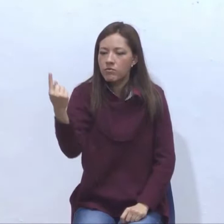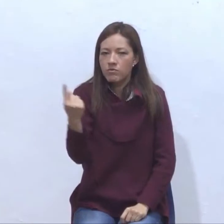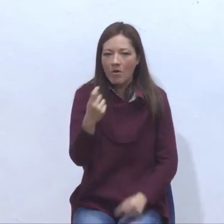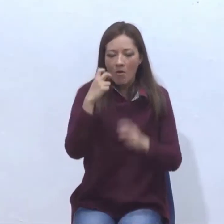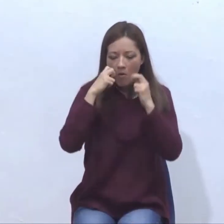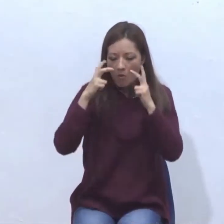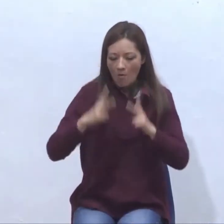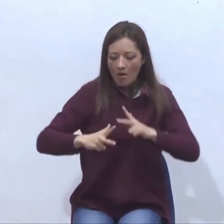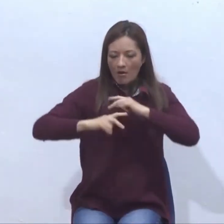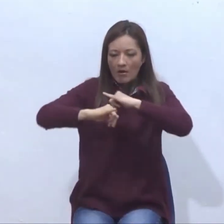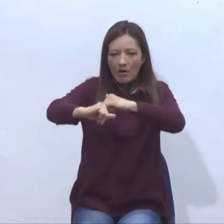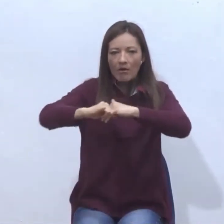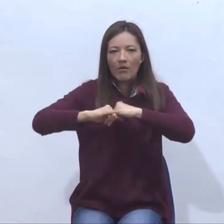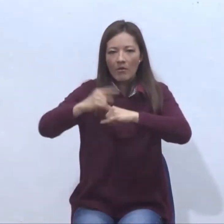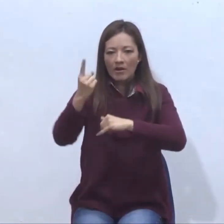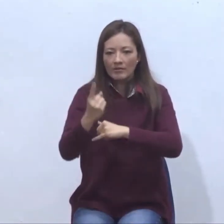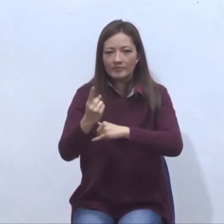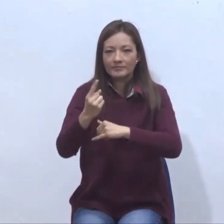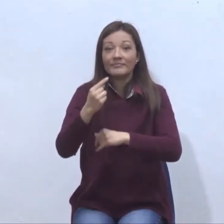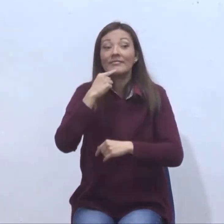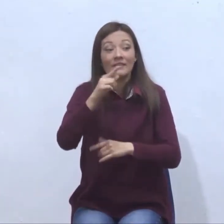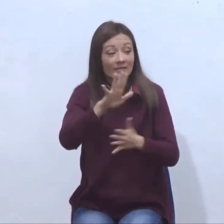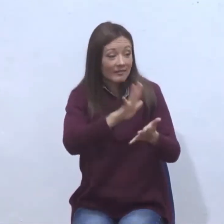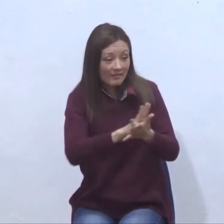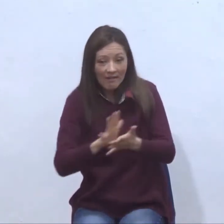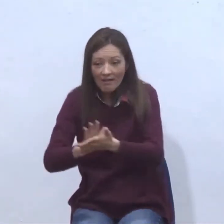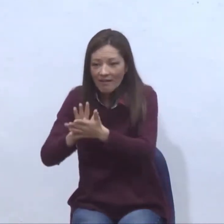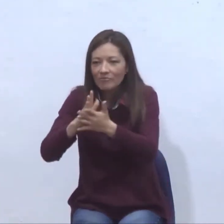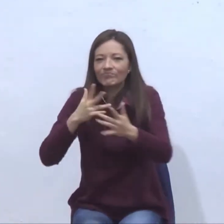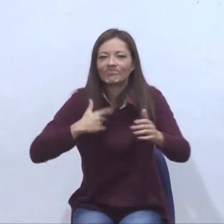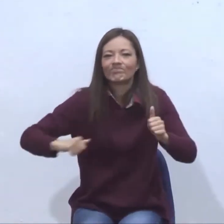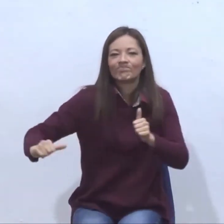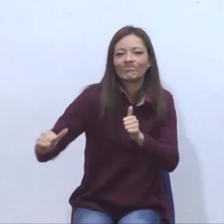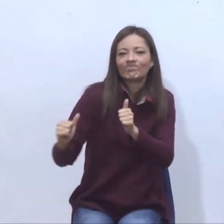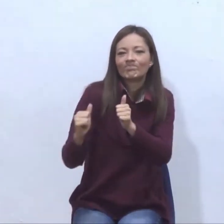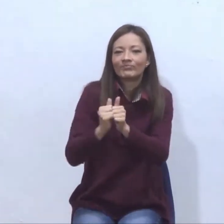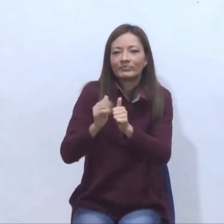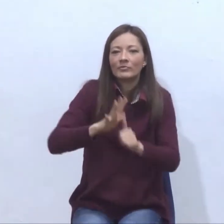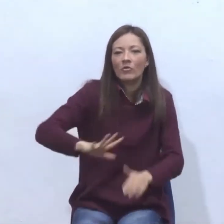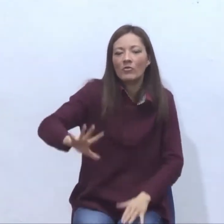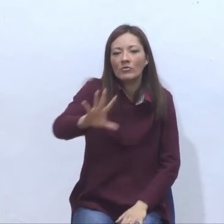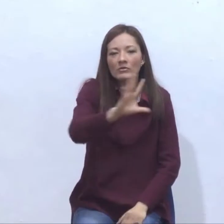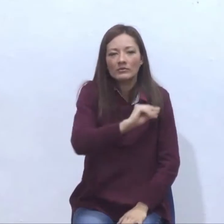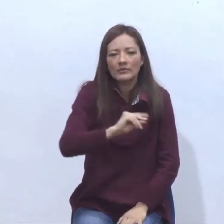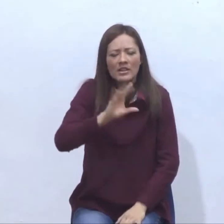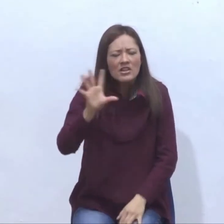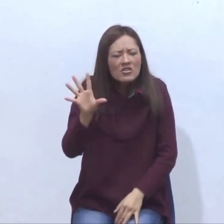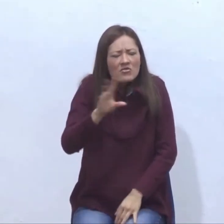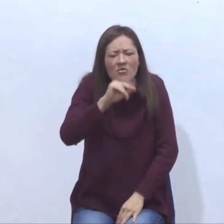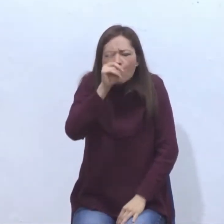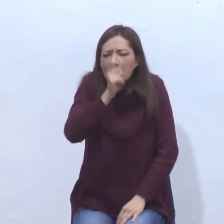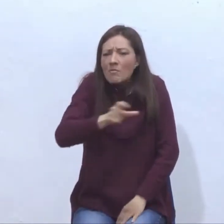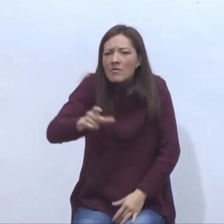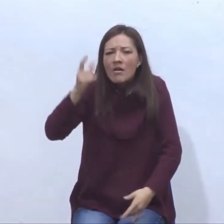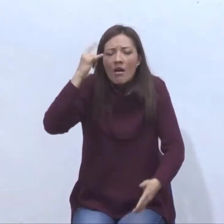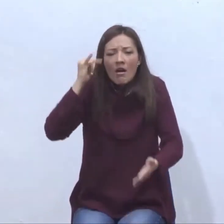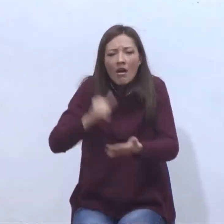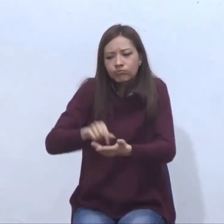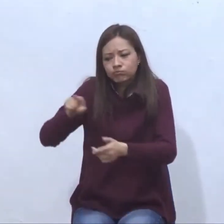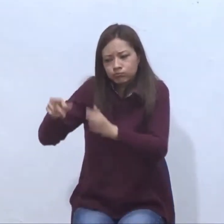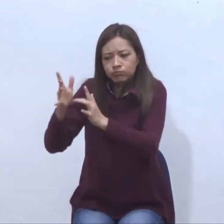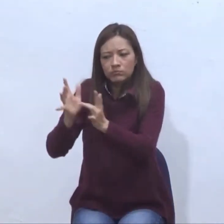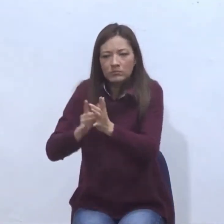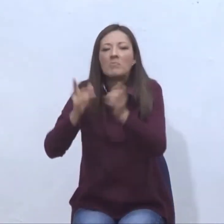y nos dijo: he aquí yo estoy con ustedes. Y todo aquel que crea en Jesús podrá decir que Él